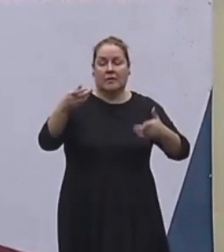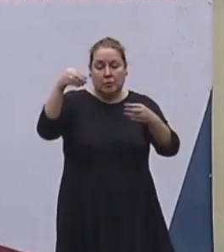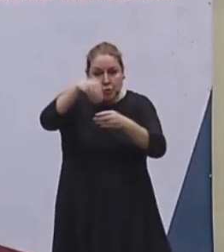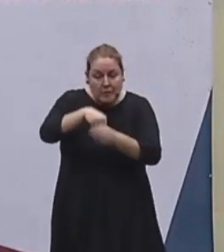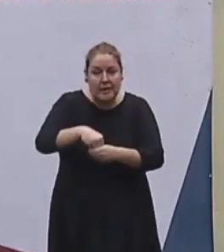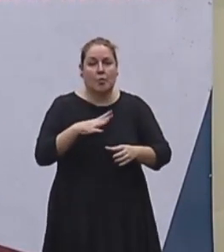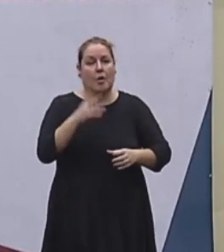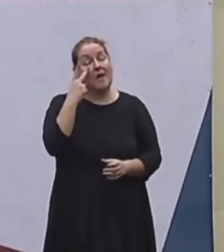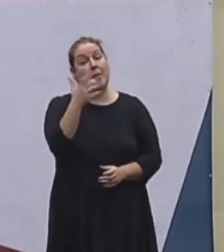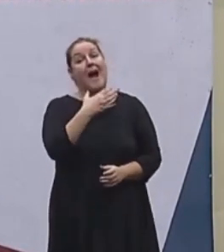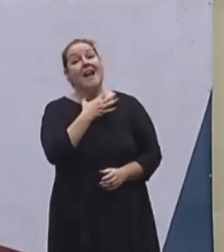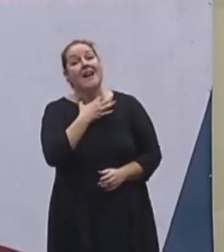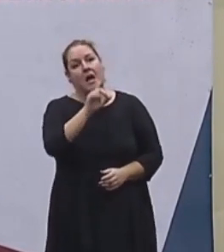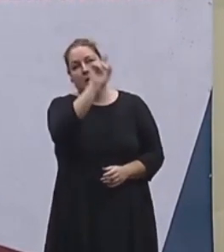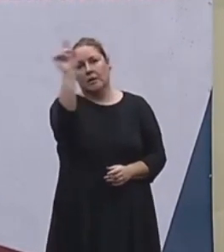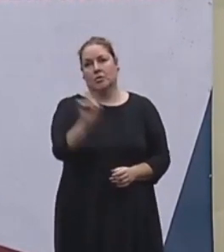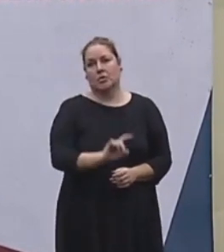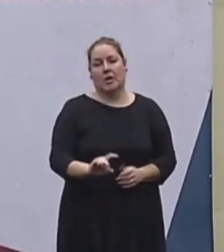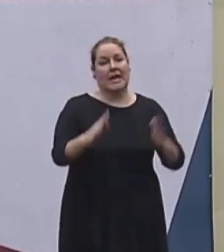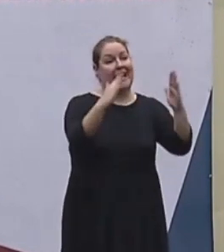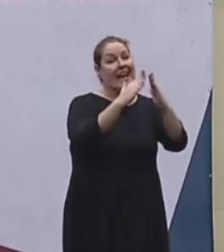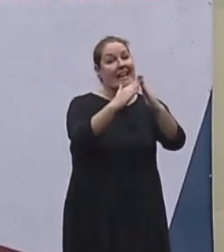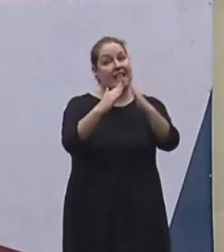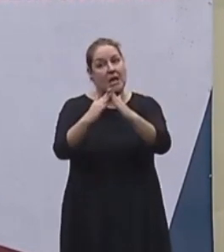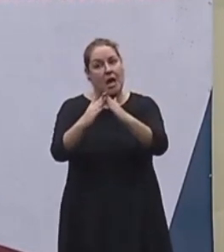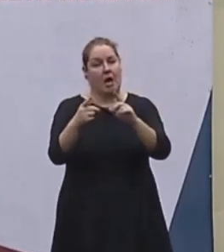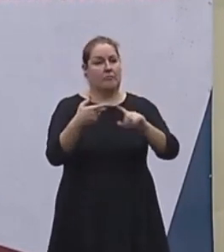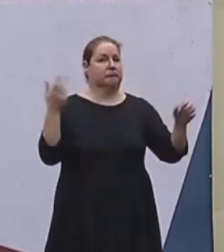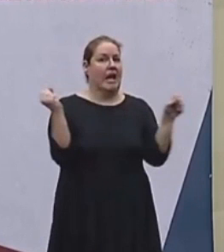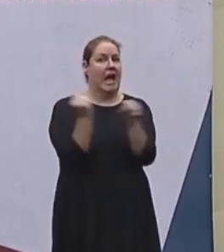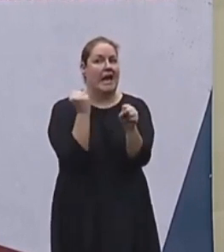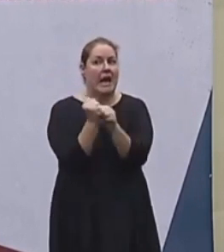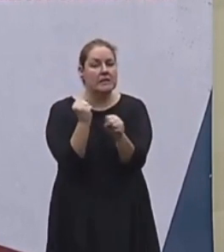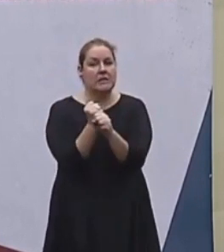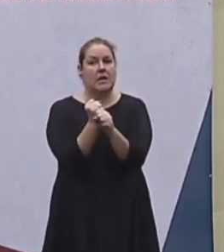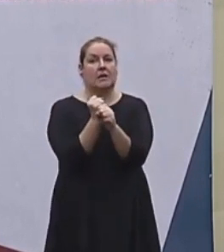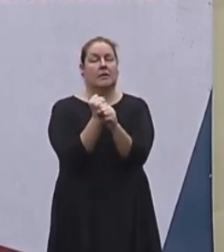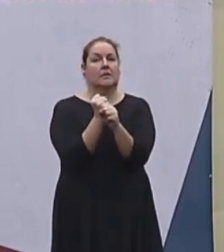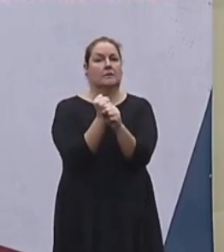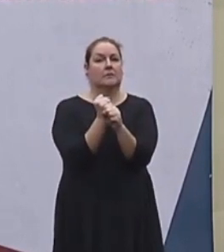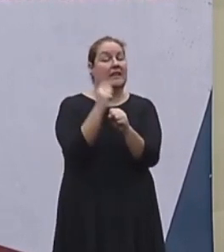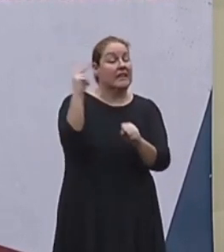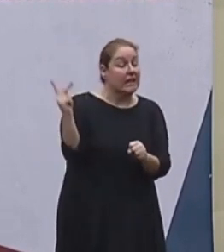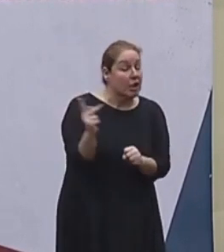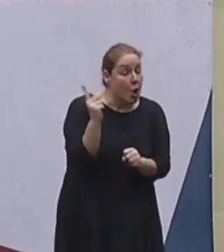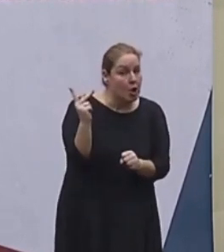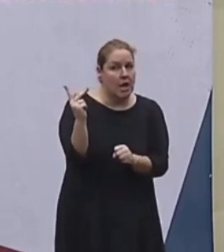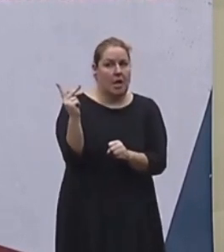τις ανάγκες τους στη ζωή, την κατοικία, την εργασία, την